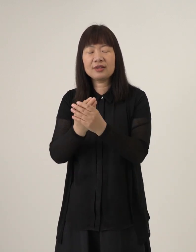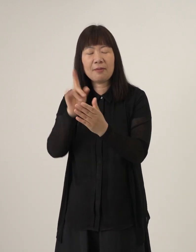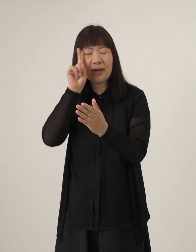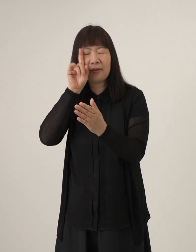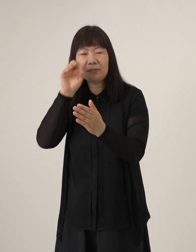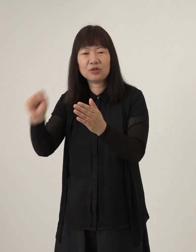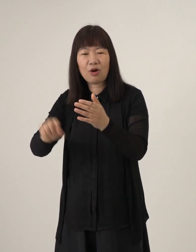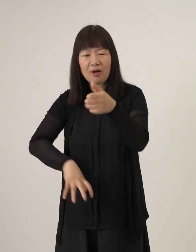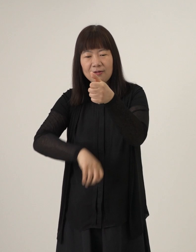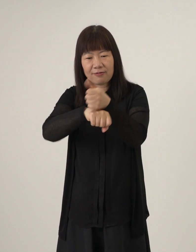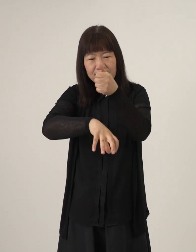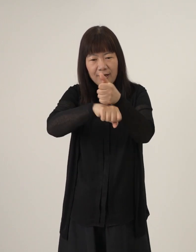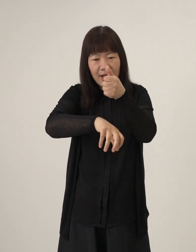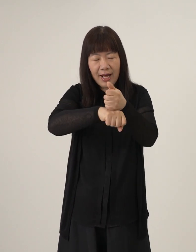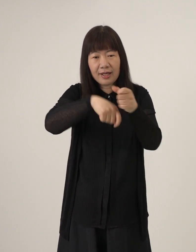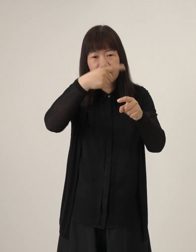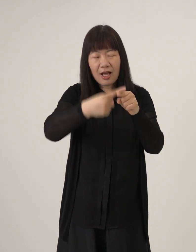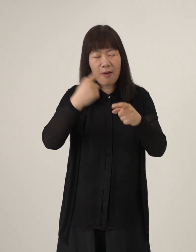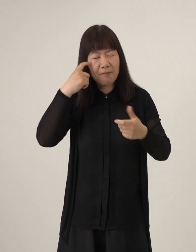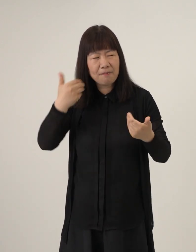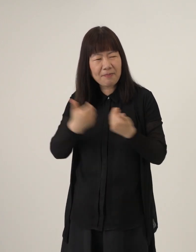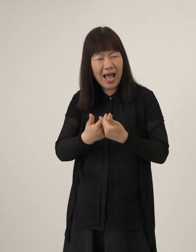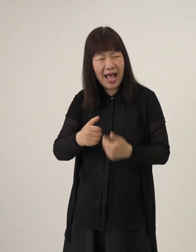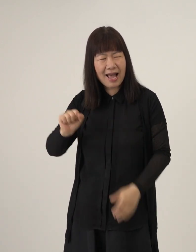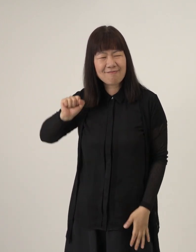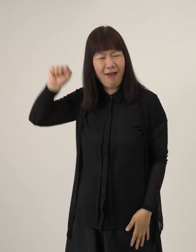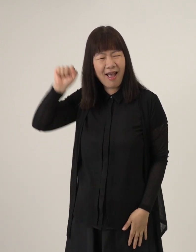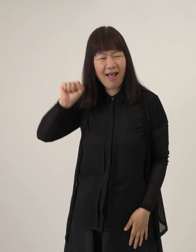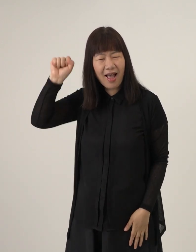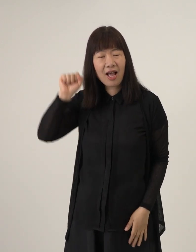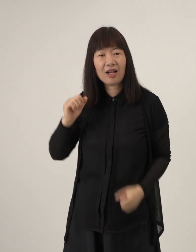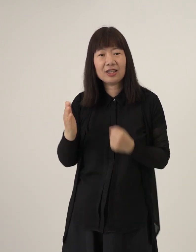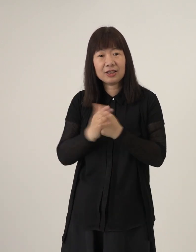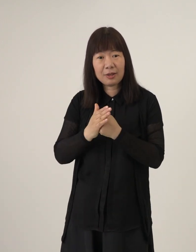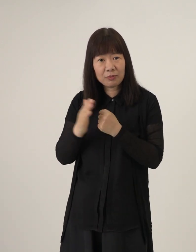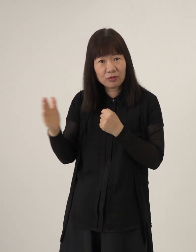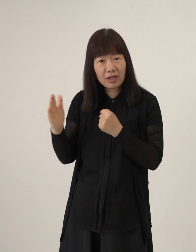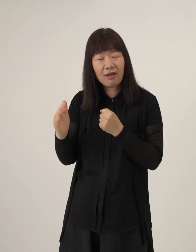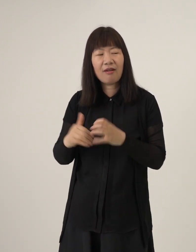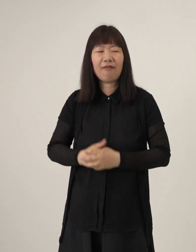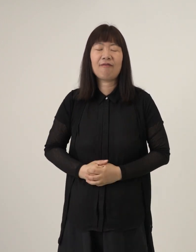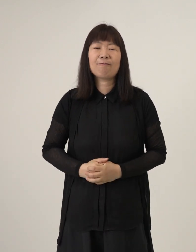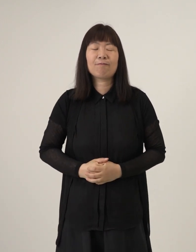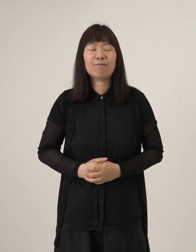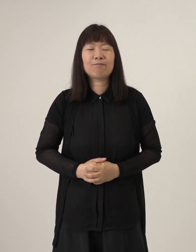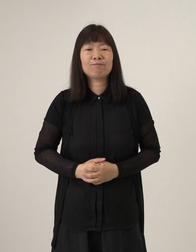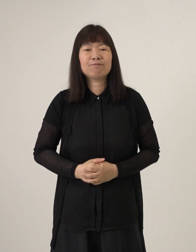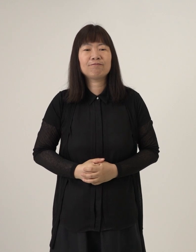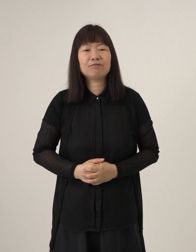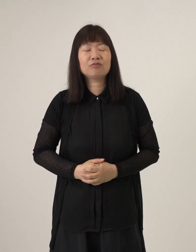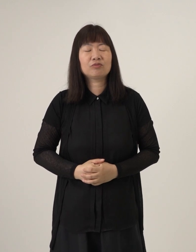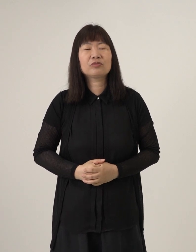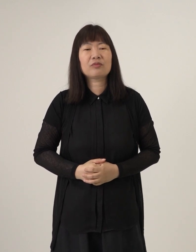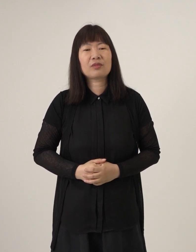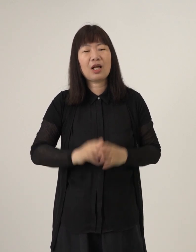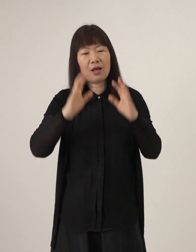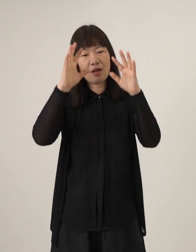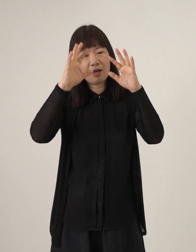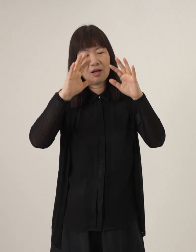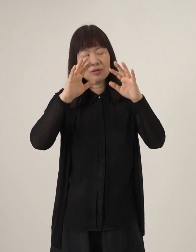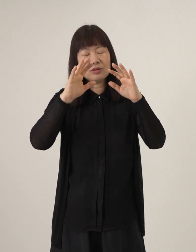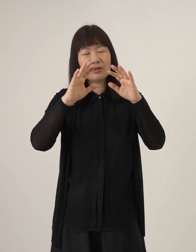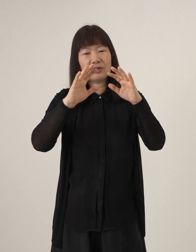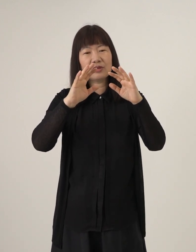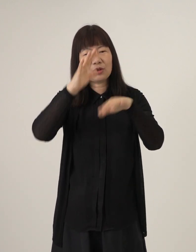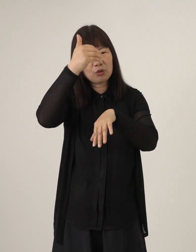종속시키려다가 반발과 반감을 사서 반기를 일으키고 제국이 무너지는 경우가